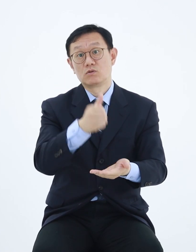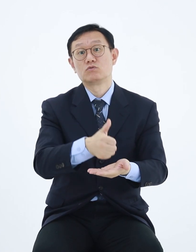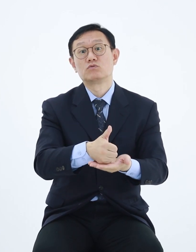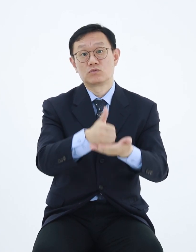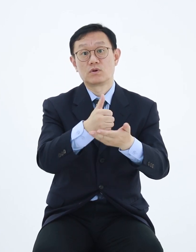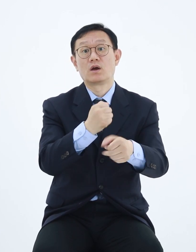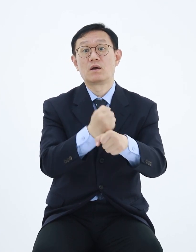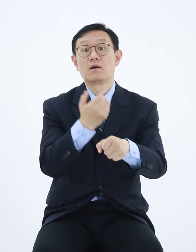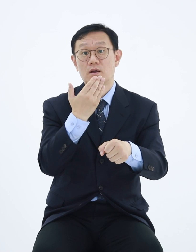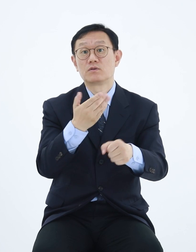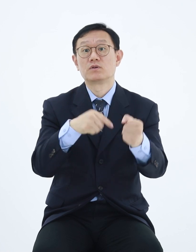수 있다.